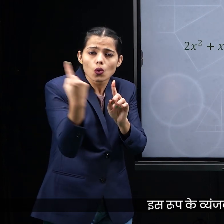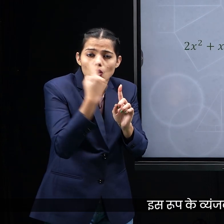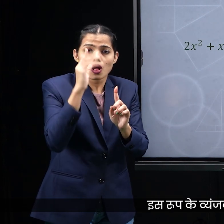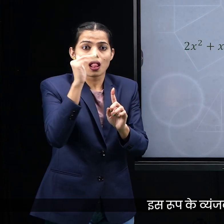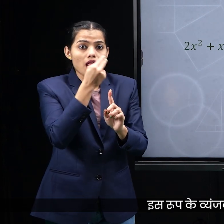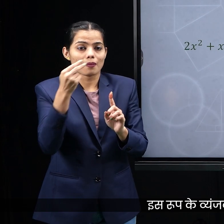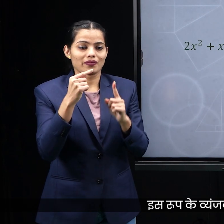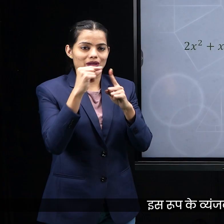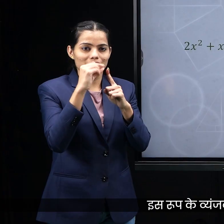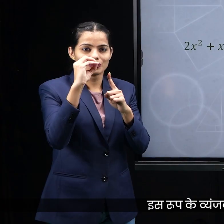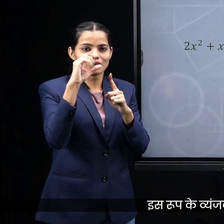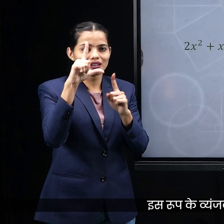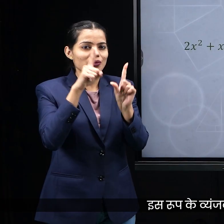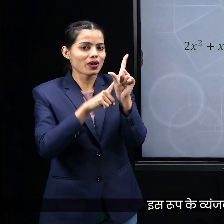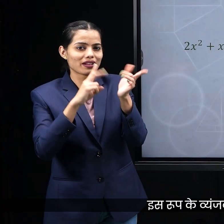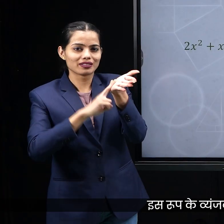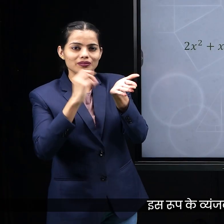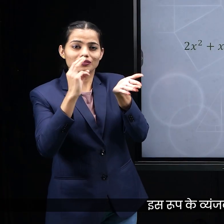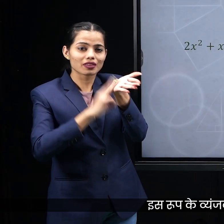में बहुपद कहा जाता है।